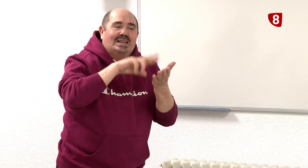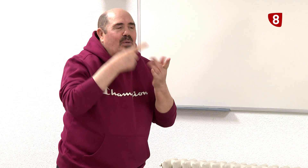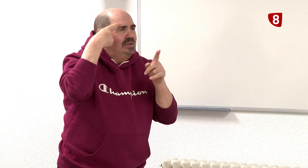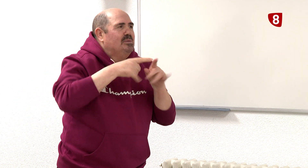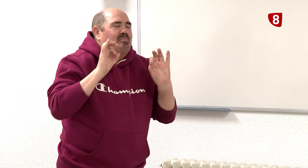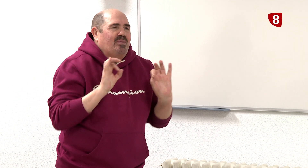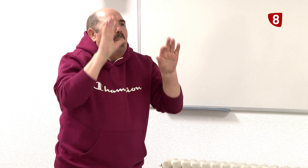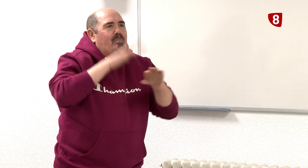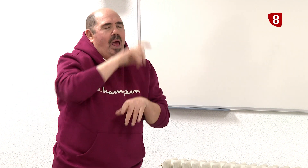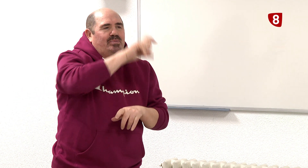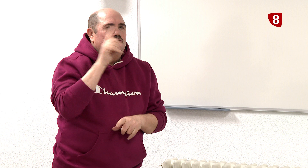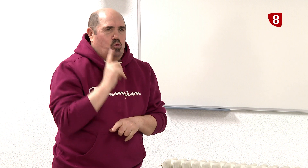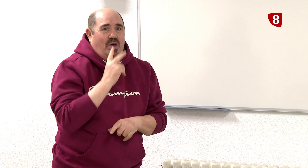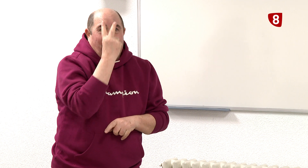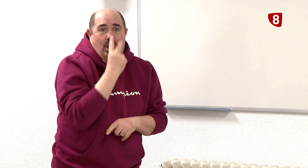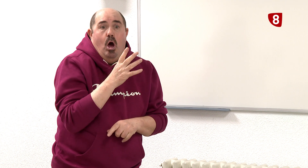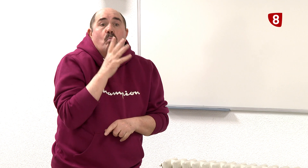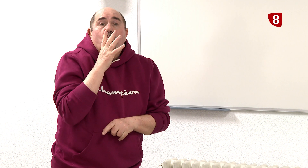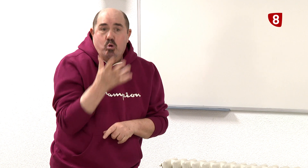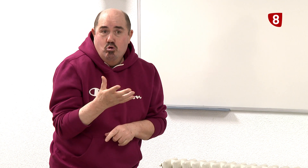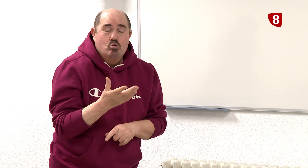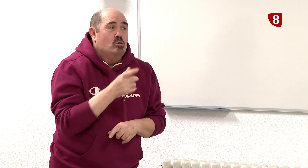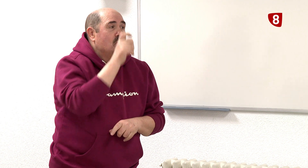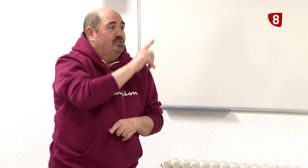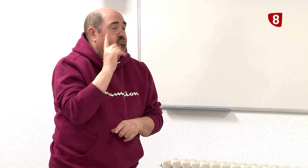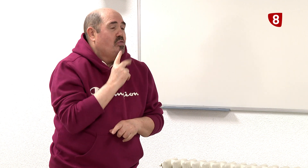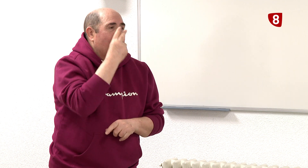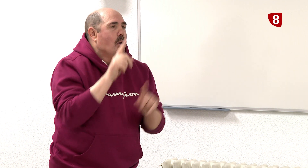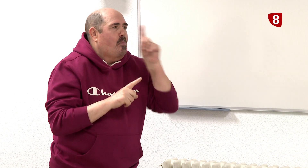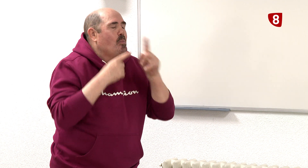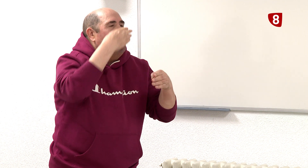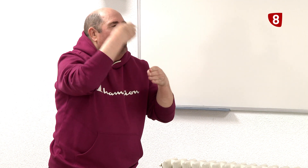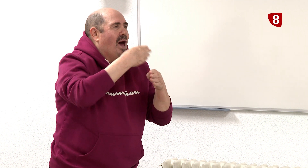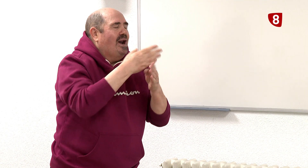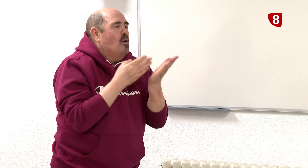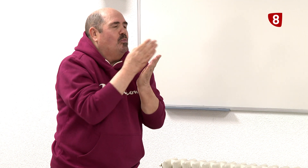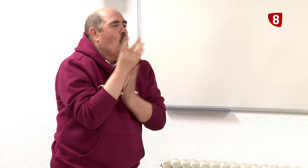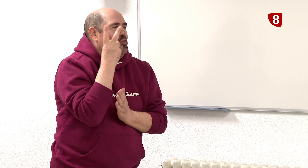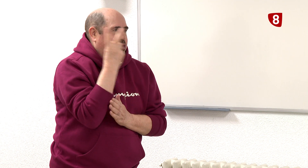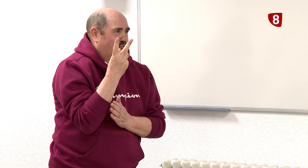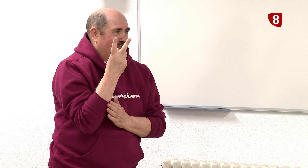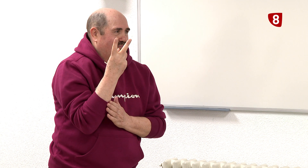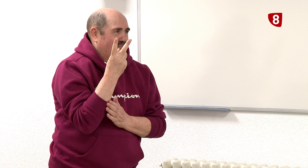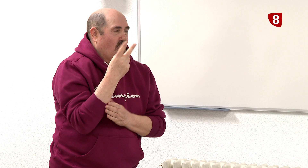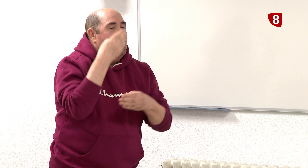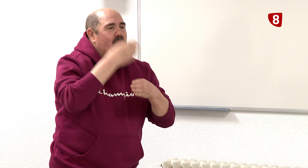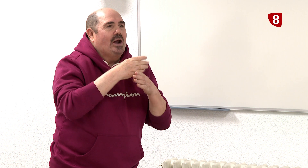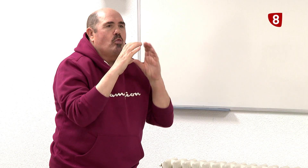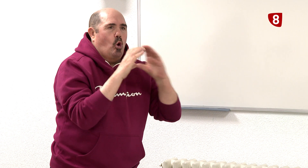autónomas, entonces pueden tener pues el guía intérprete. Con el mediador, pues esa autonomía es un poco más como una ayuda. Entonces